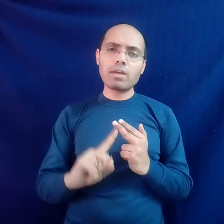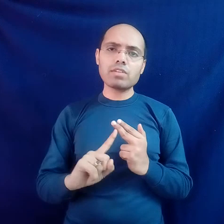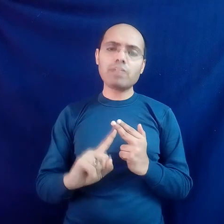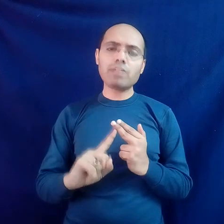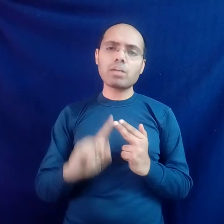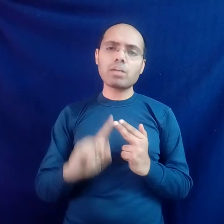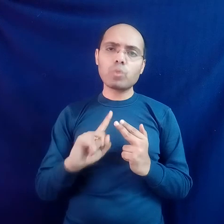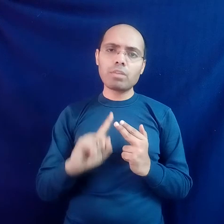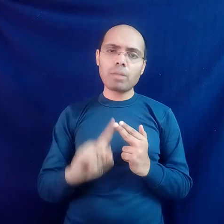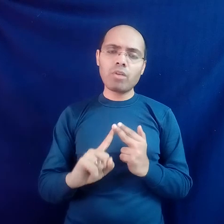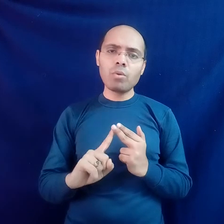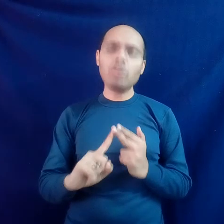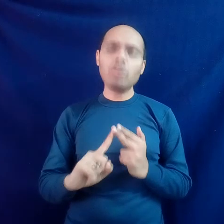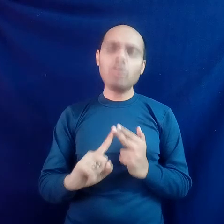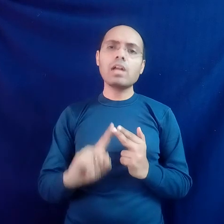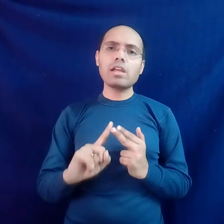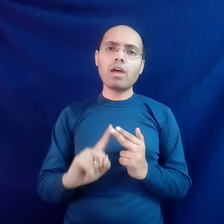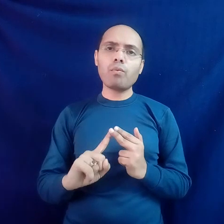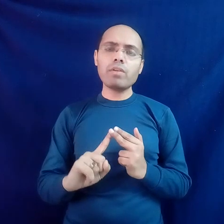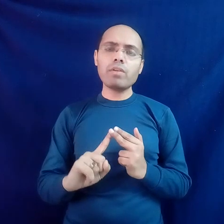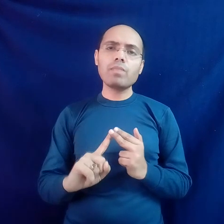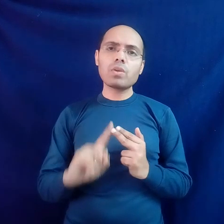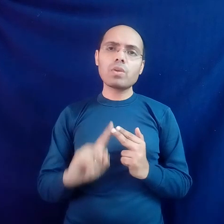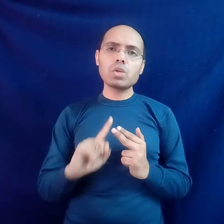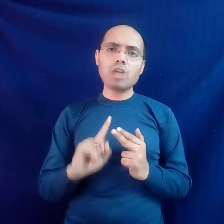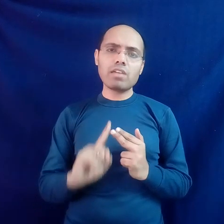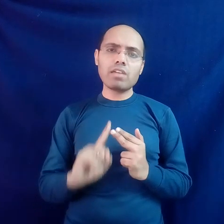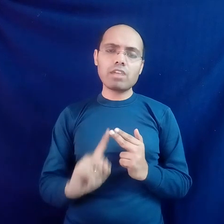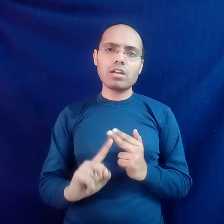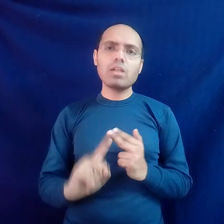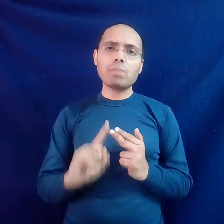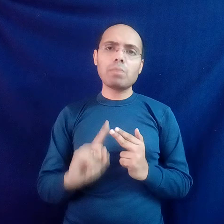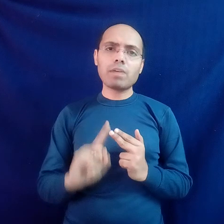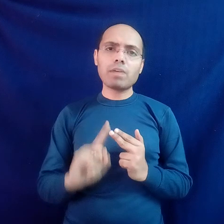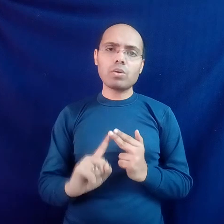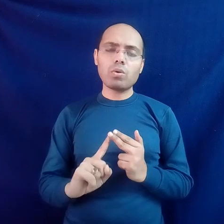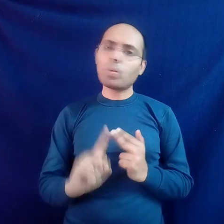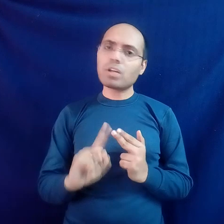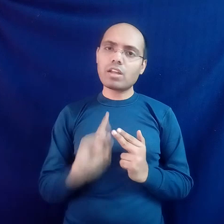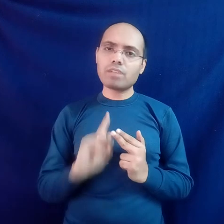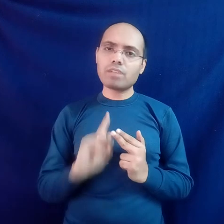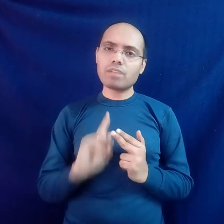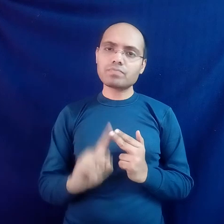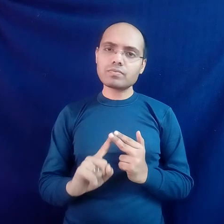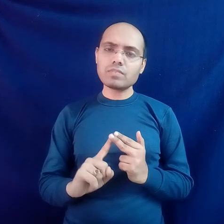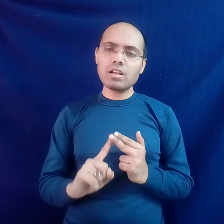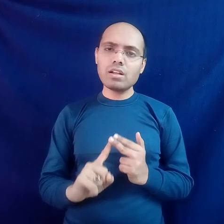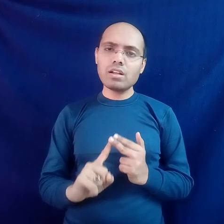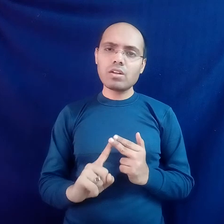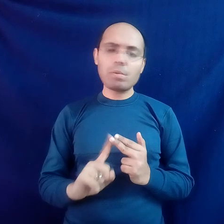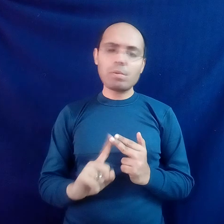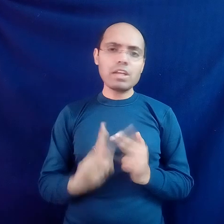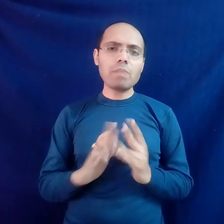एनर्जी, अर्थात भूत प्रेत का प्रॉब्लम हो या फिर कोई शारीरिक बीमारी हो, वो भी बता देंगे। मैंने यही